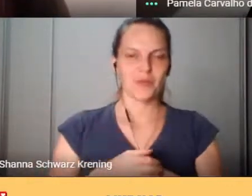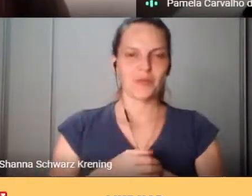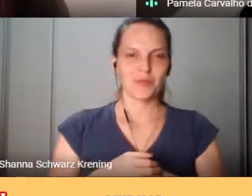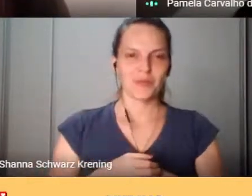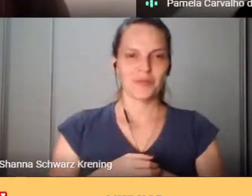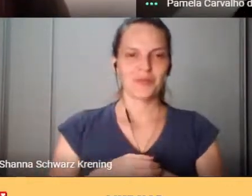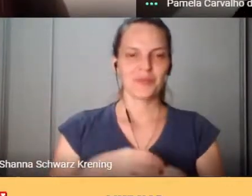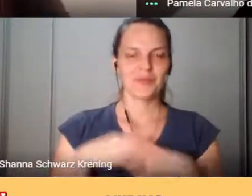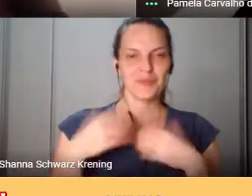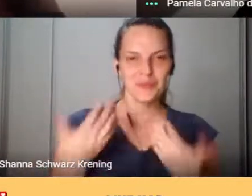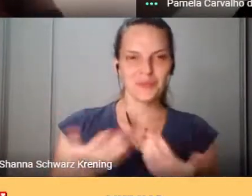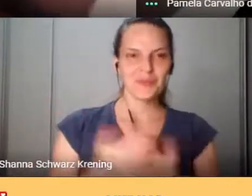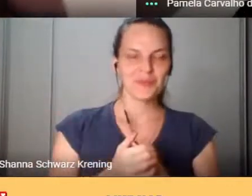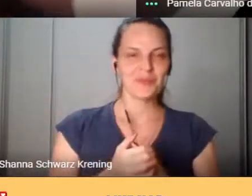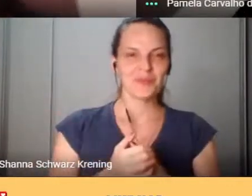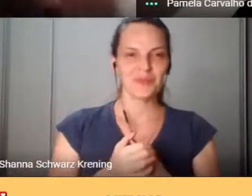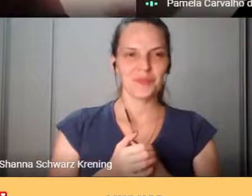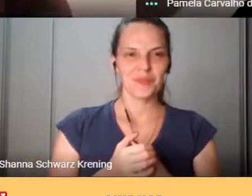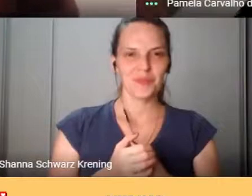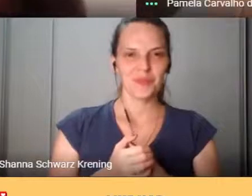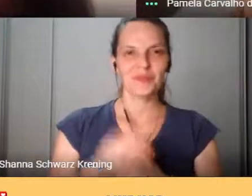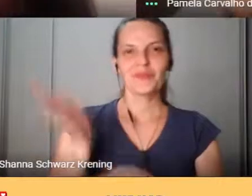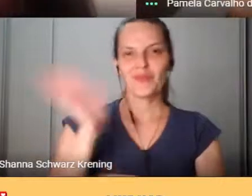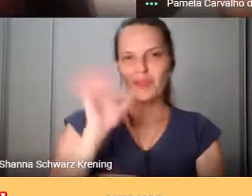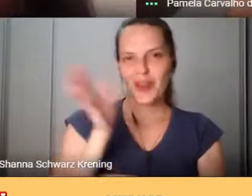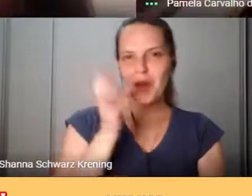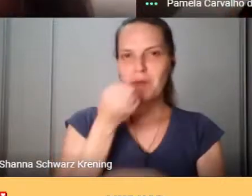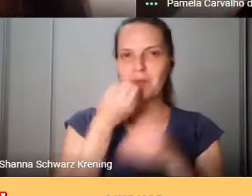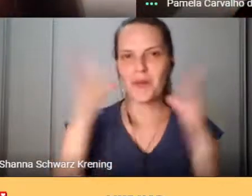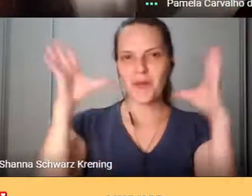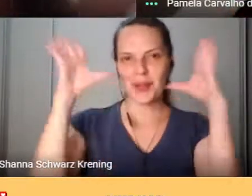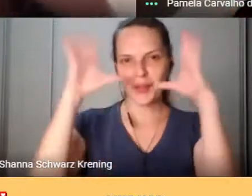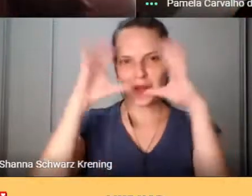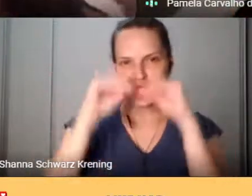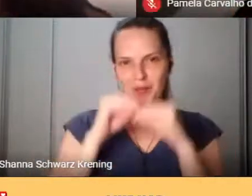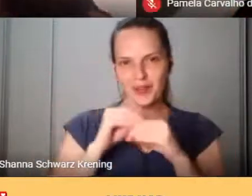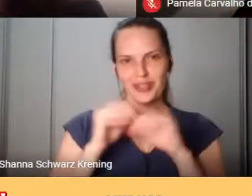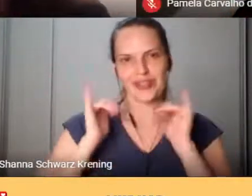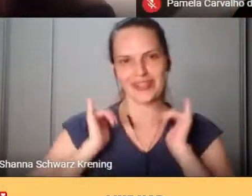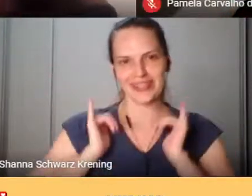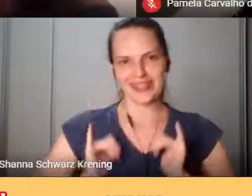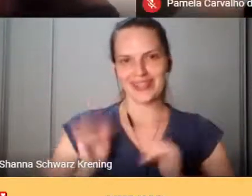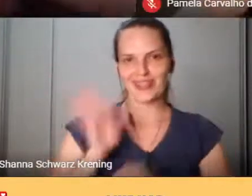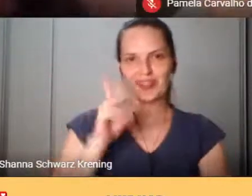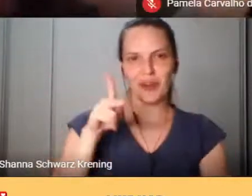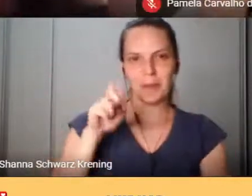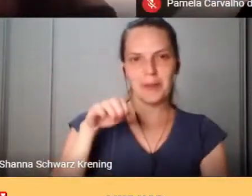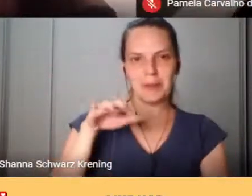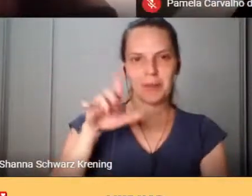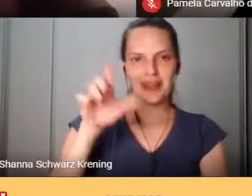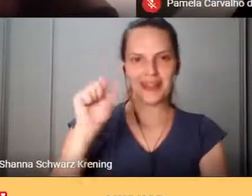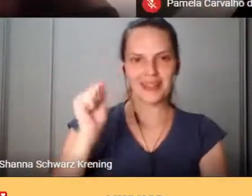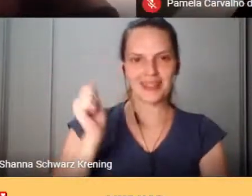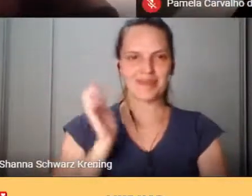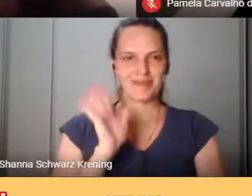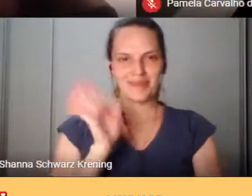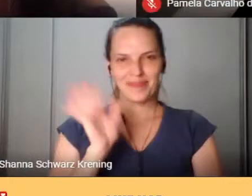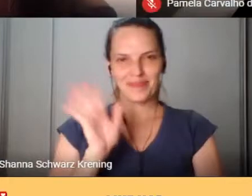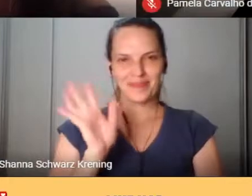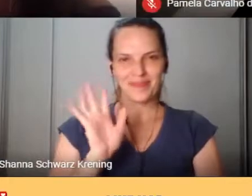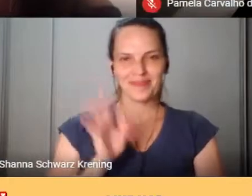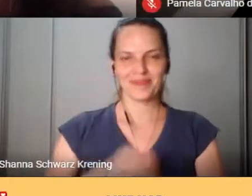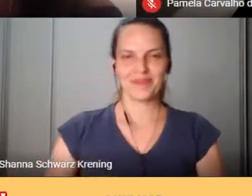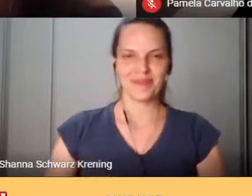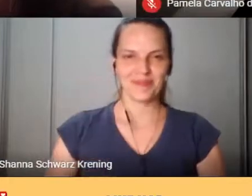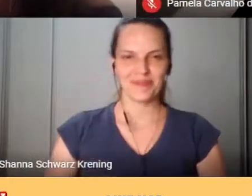Então tá. Tchau, pessoal. Boa noite. Descansem. Tchau, Pamela. Tchau, gente.